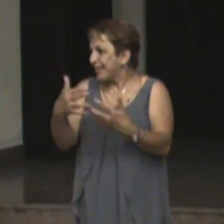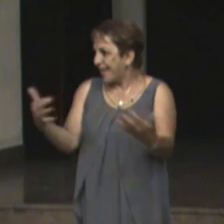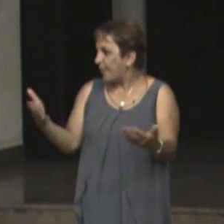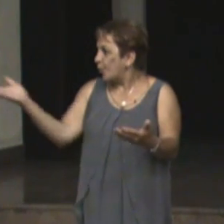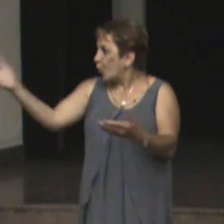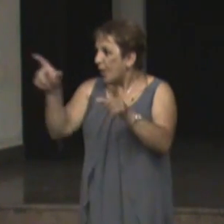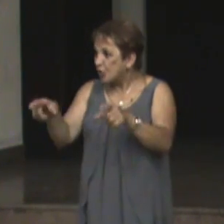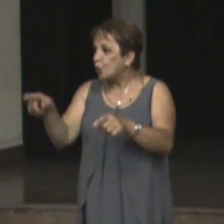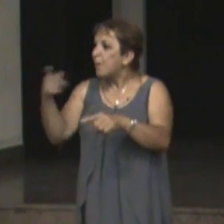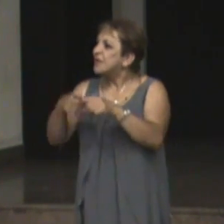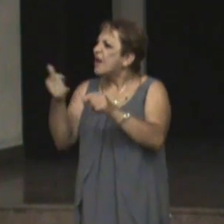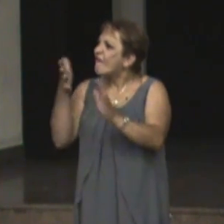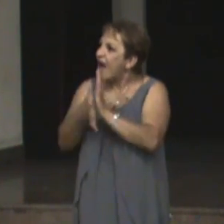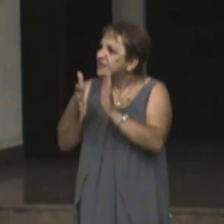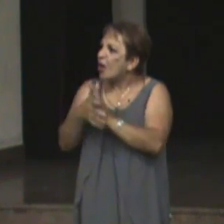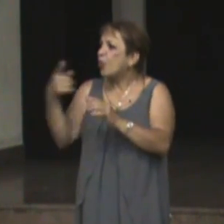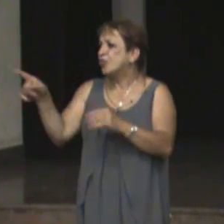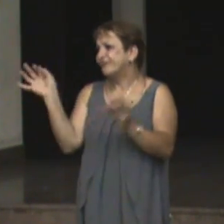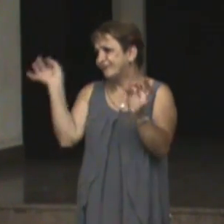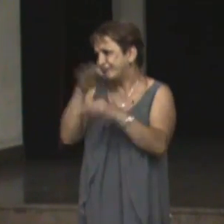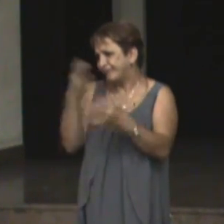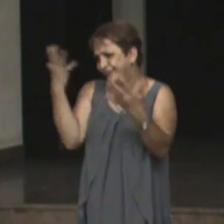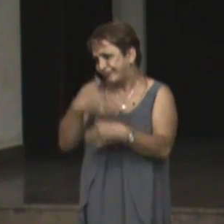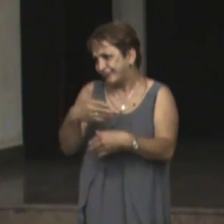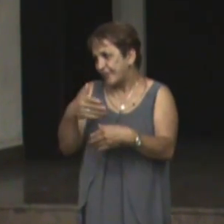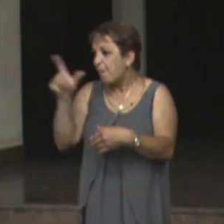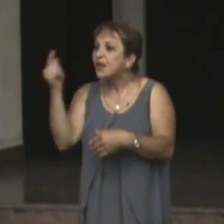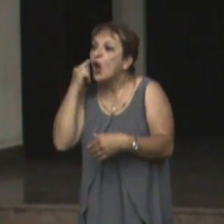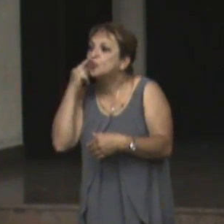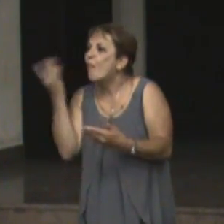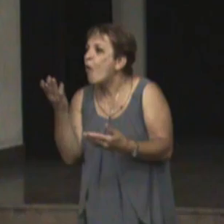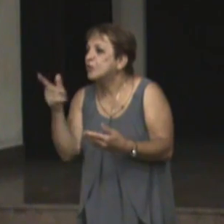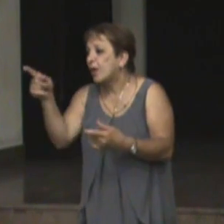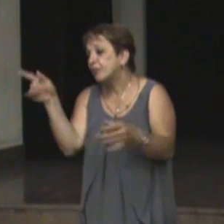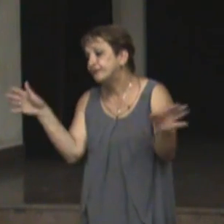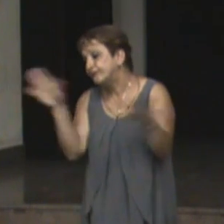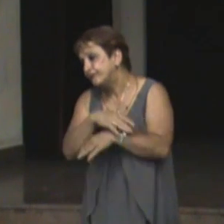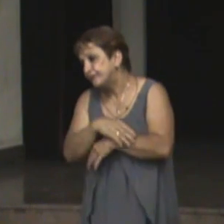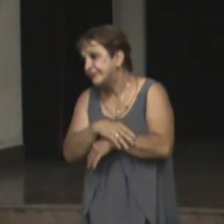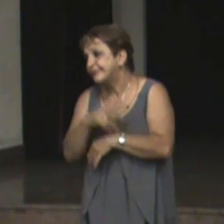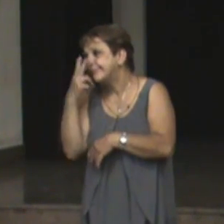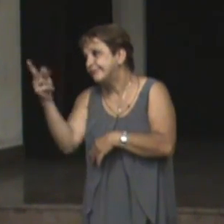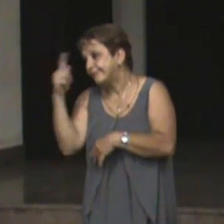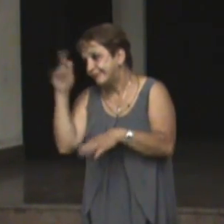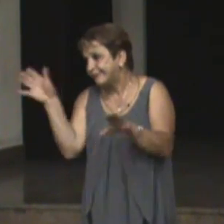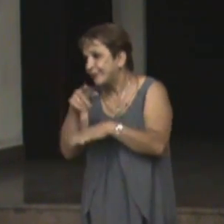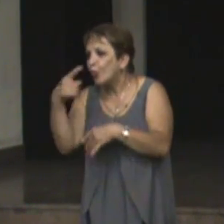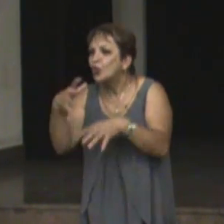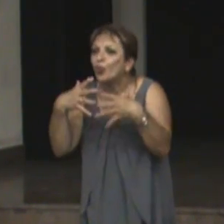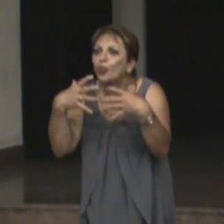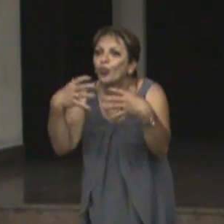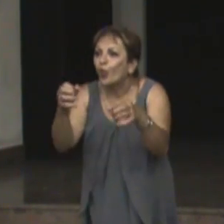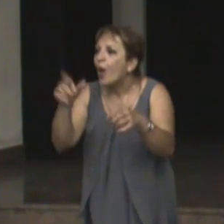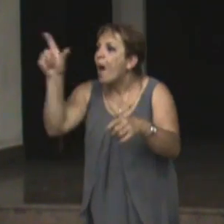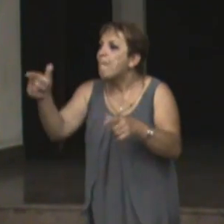երբ որ մարդը մանավանդ անտերյակ է իմարդ, նայած թե մարդը ոնց է լսում, նայած թե որքանով մարդը պատրաստ է